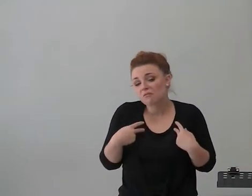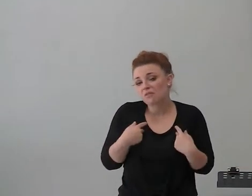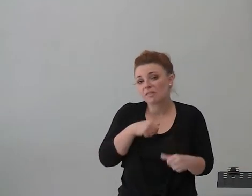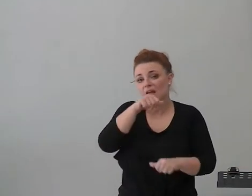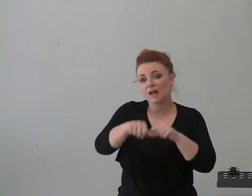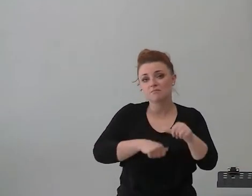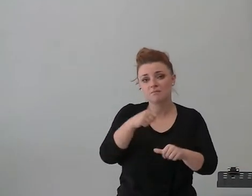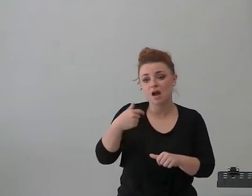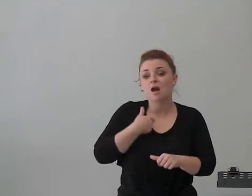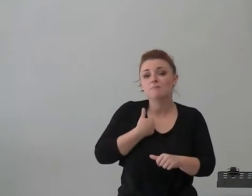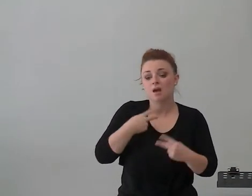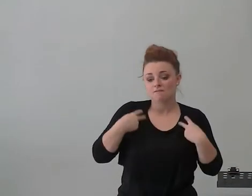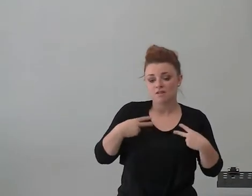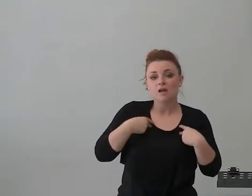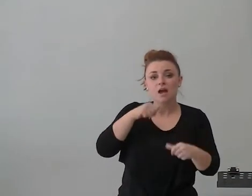cambiando la mia.